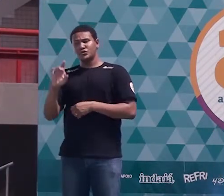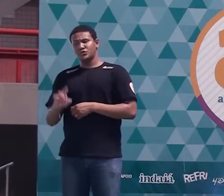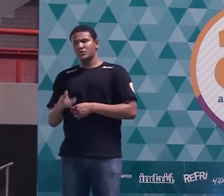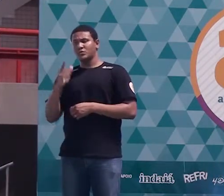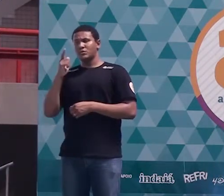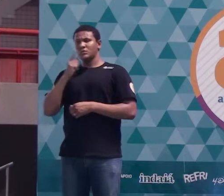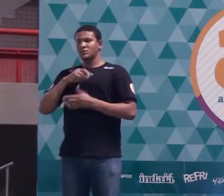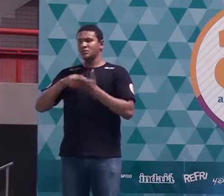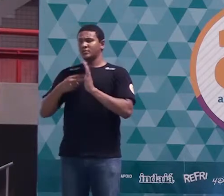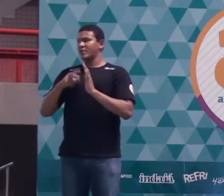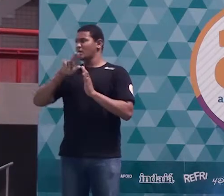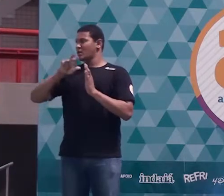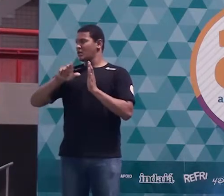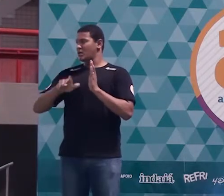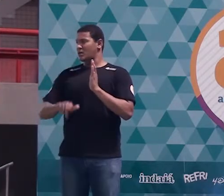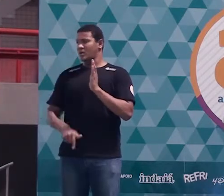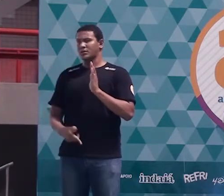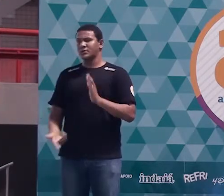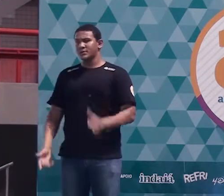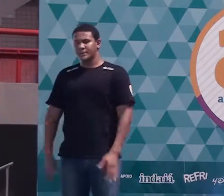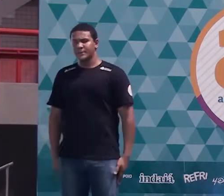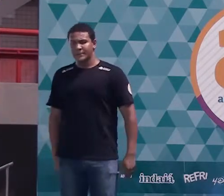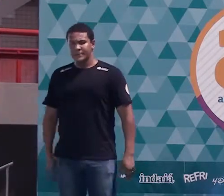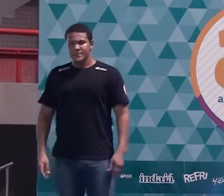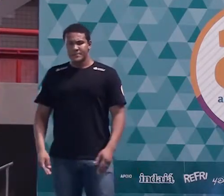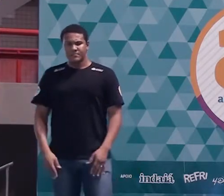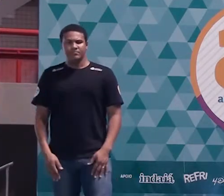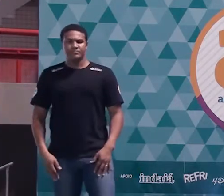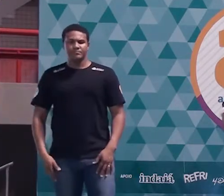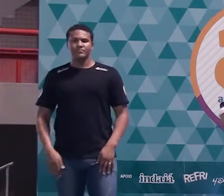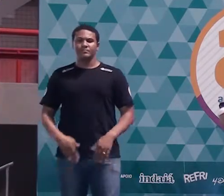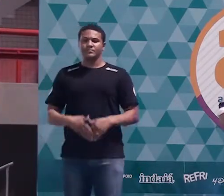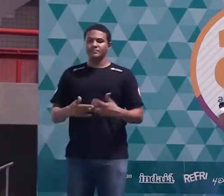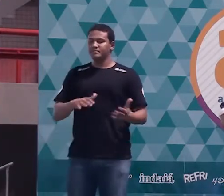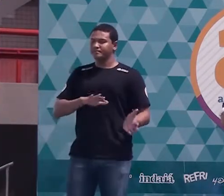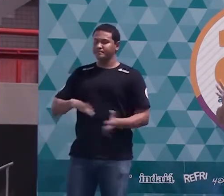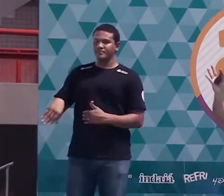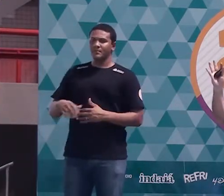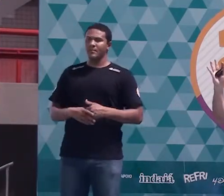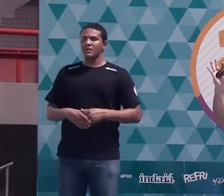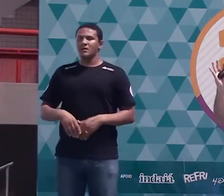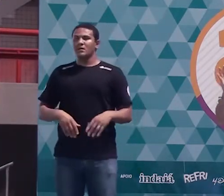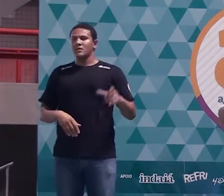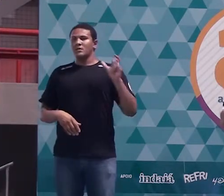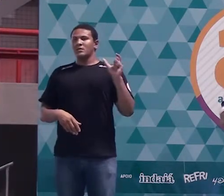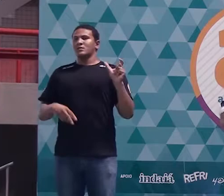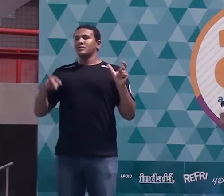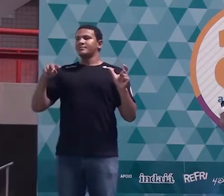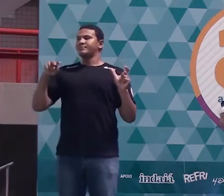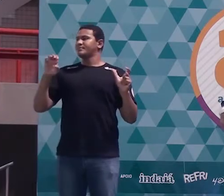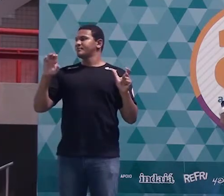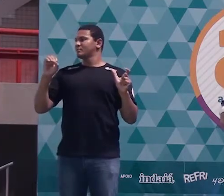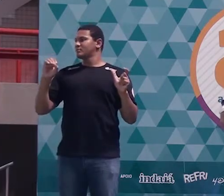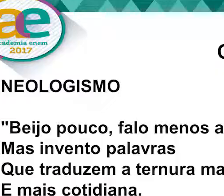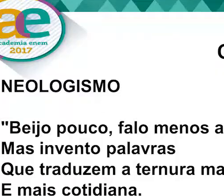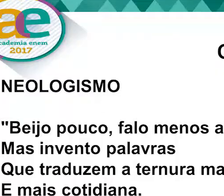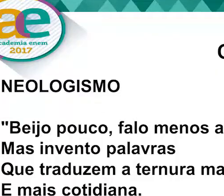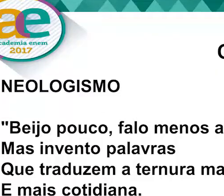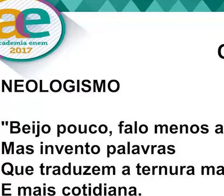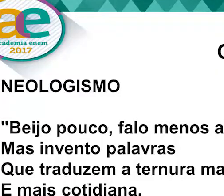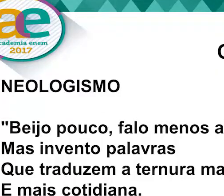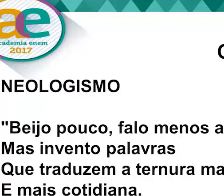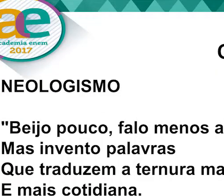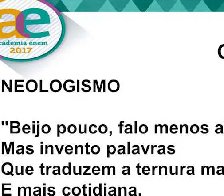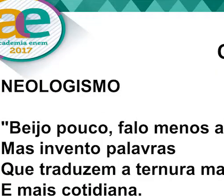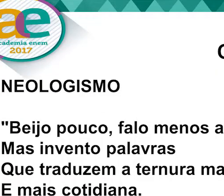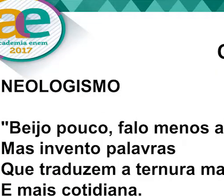representar significados diferentes. Neologismo. Toda prova do Enem cai em neologismo.